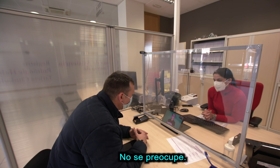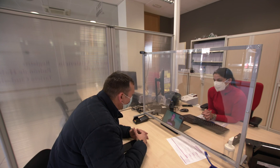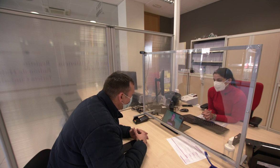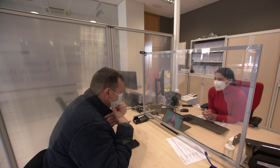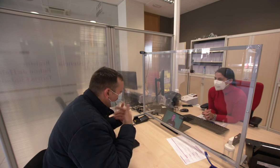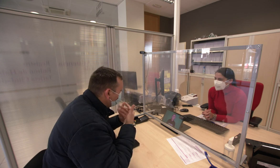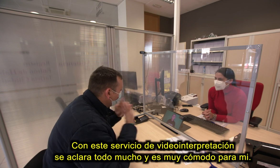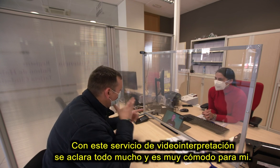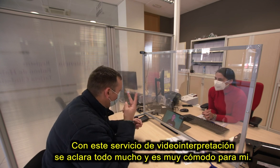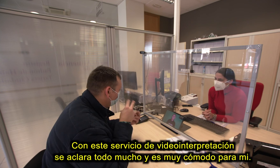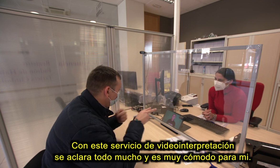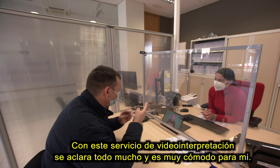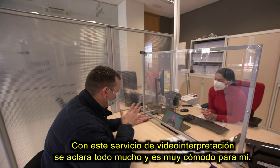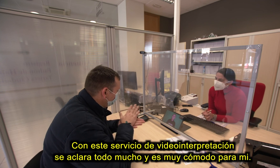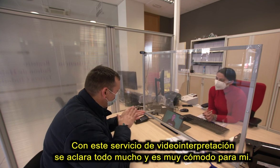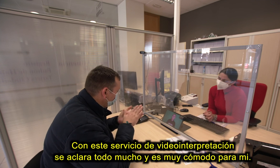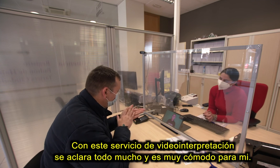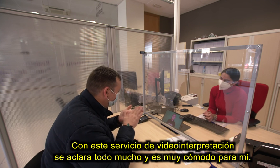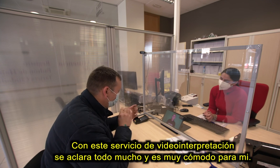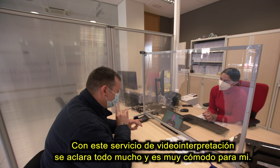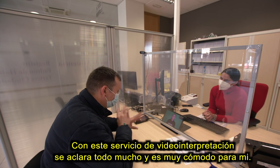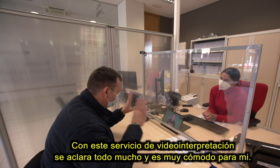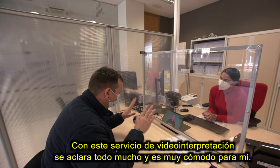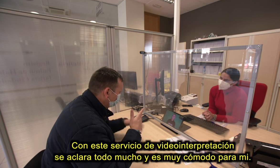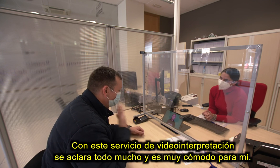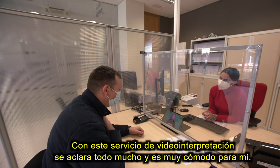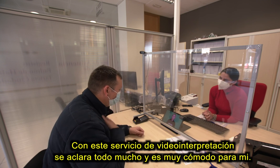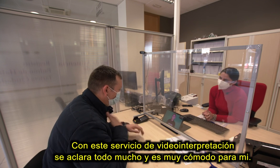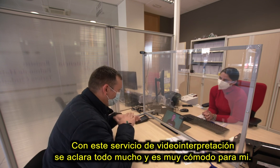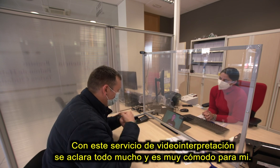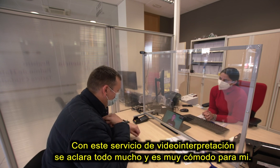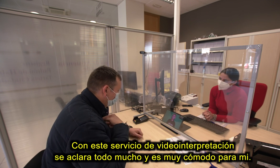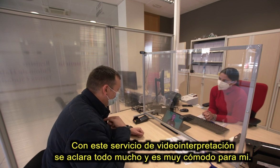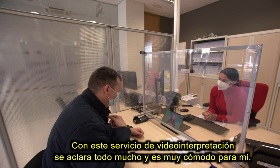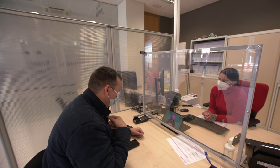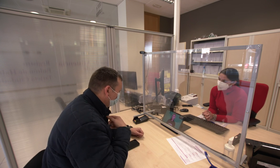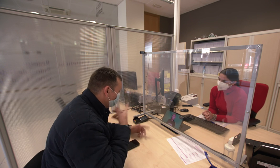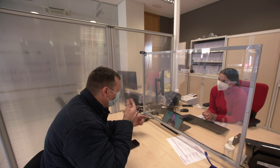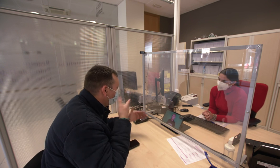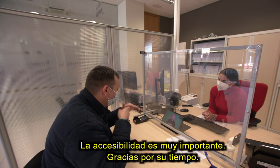Esto de la especialidad de integración se deja mucho dinero para la gente.